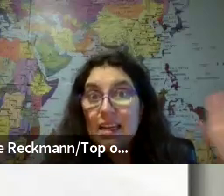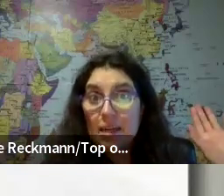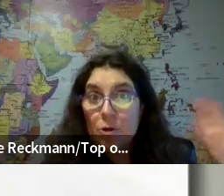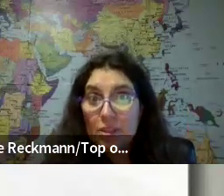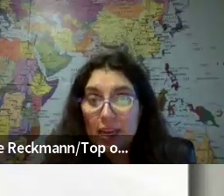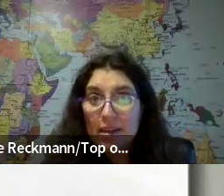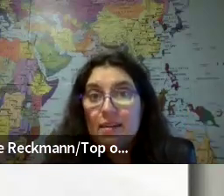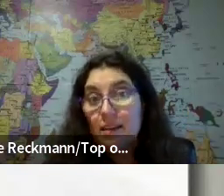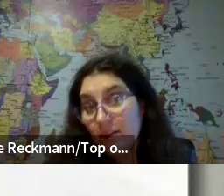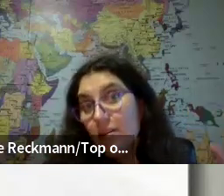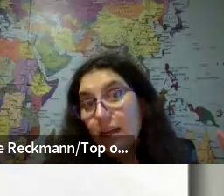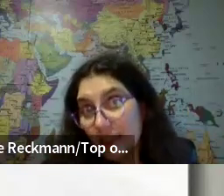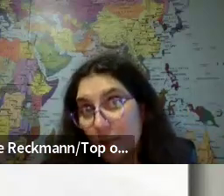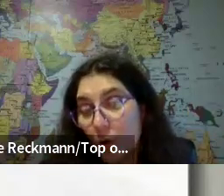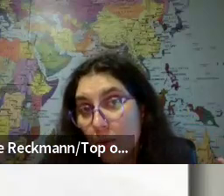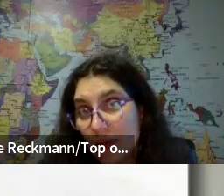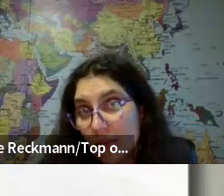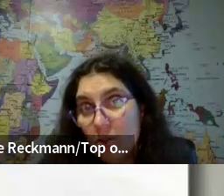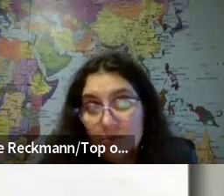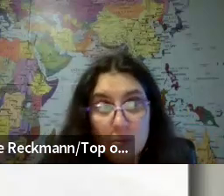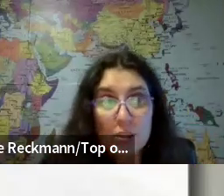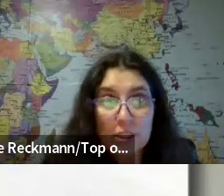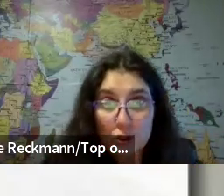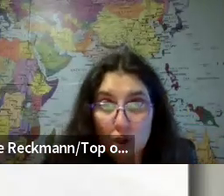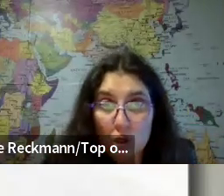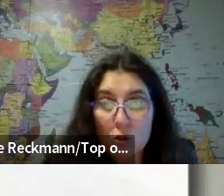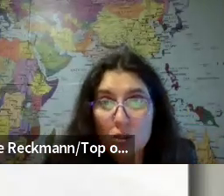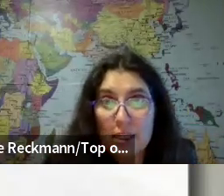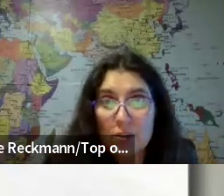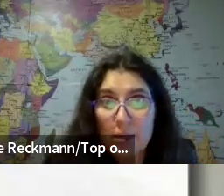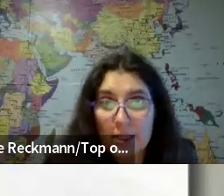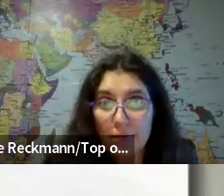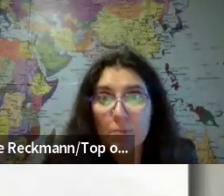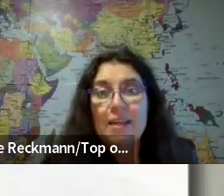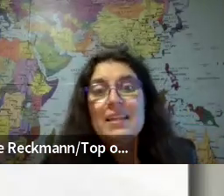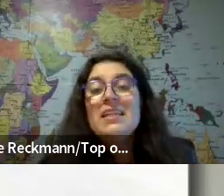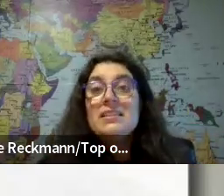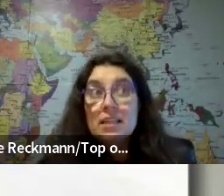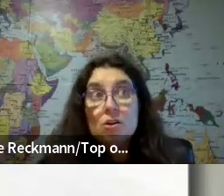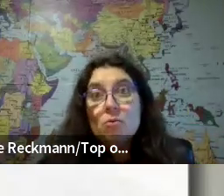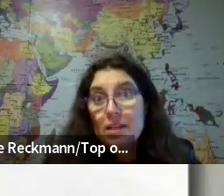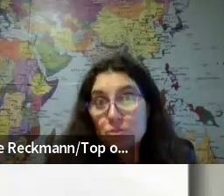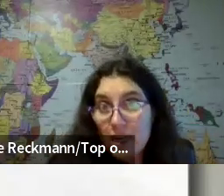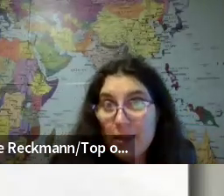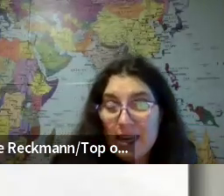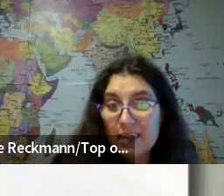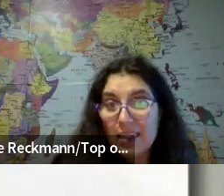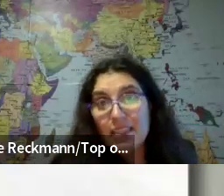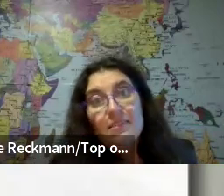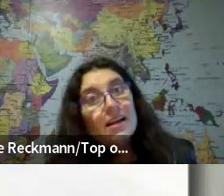señalar y reportar el que estamos cumpliendo, por lo tanto, todos los contratos en la plataforma, Si no, cuáles son las medidas